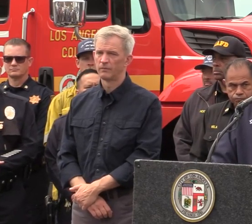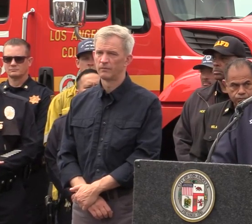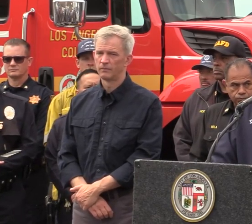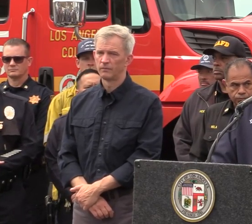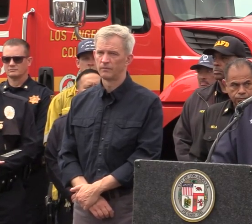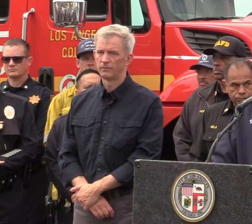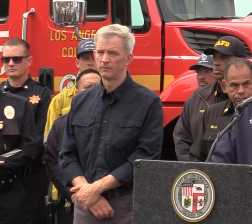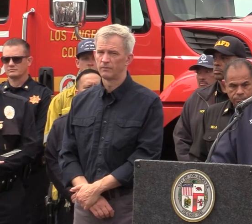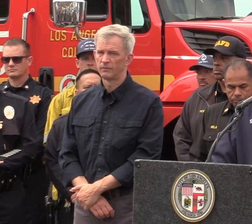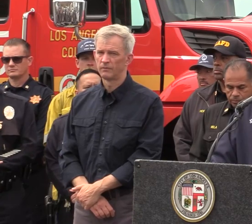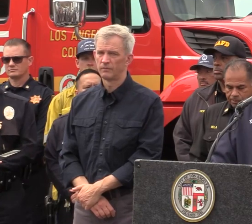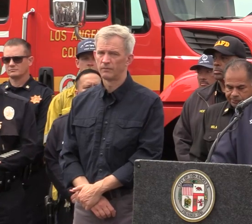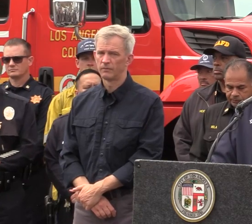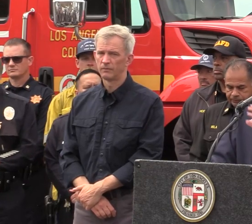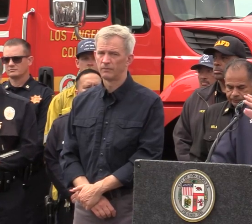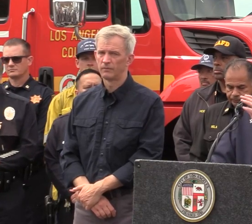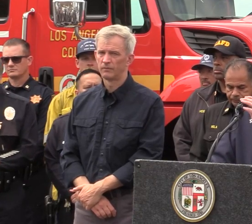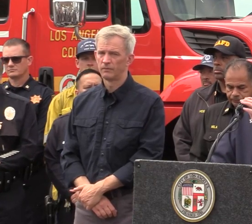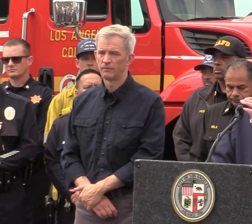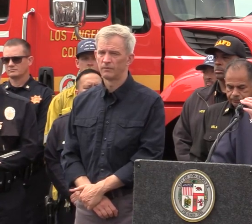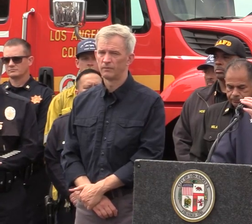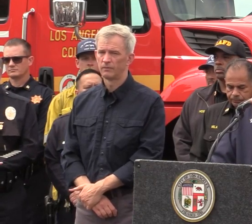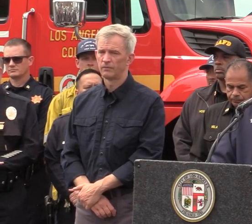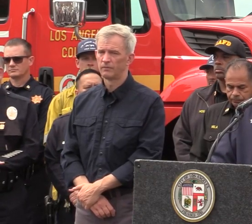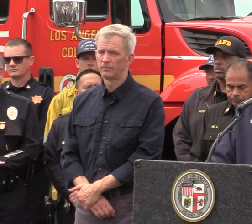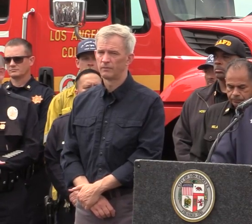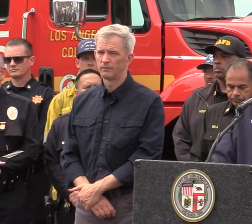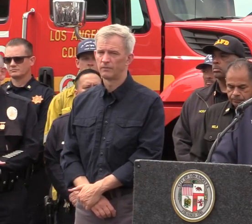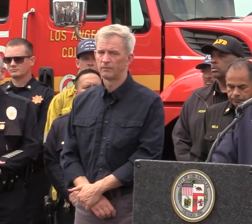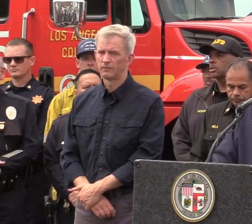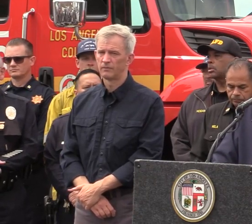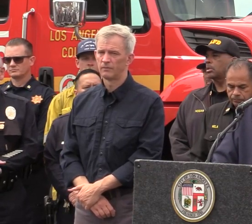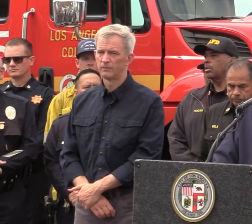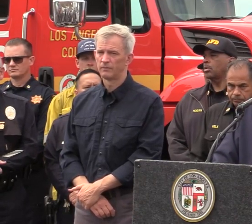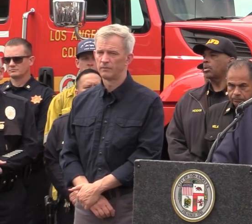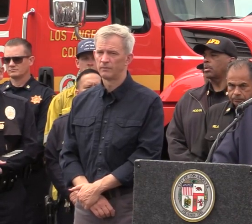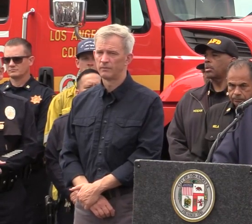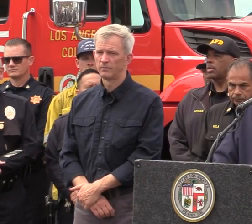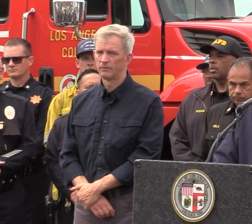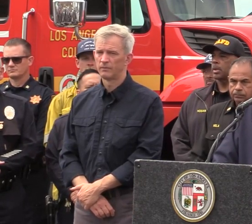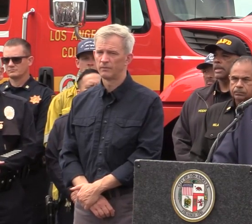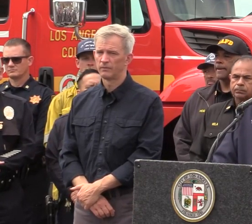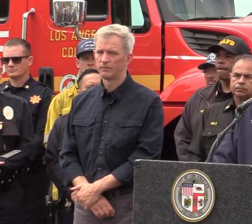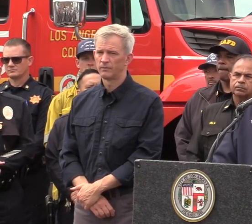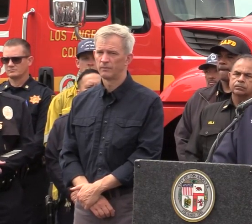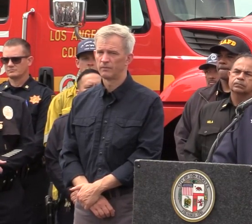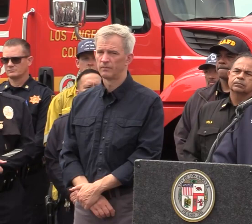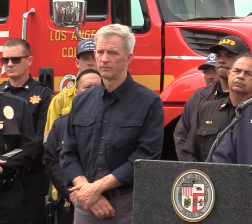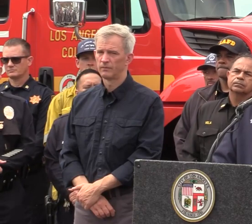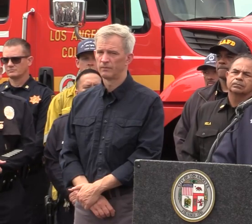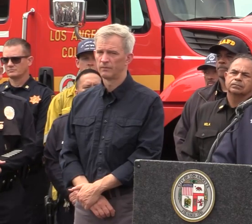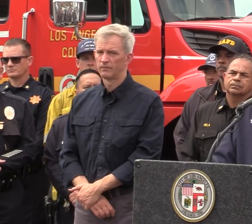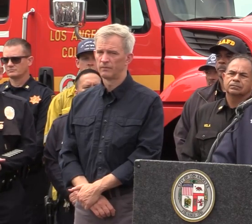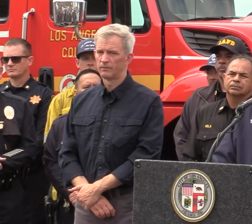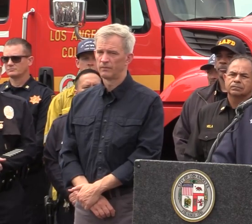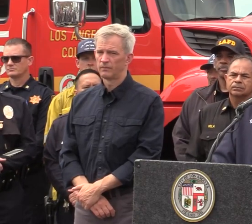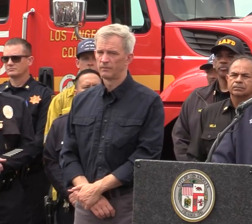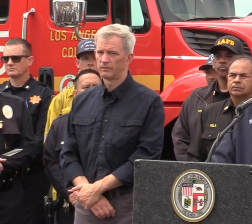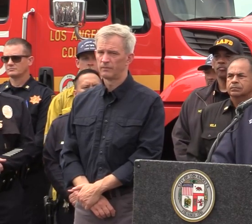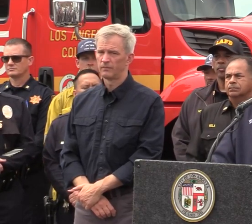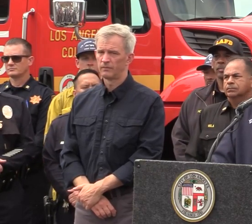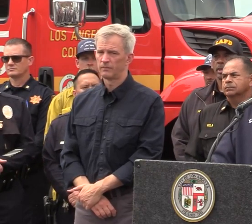altamente inaccesible, por lo que ha sido en gran parte una operación aérea, con aviones y